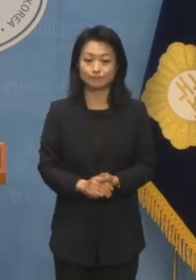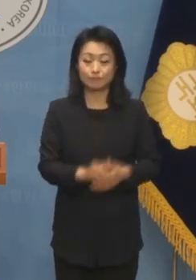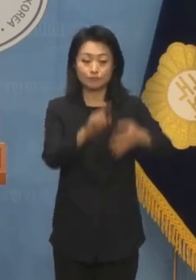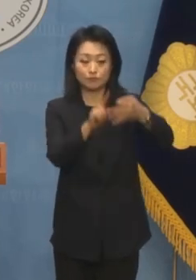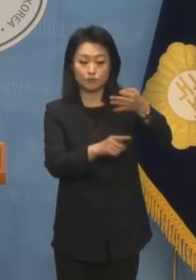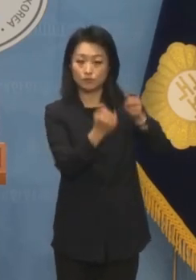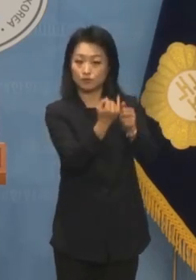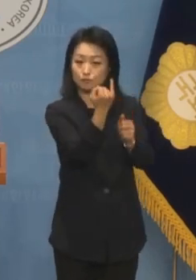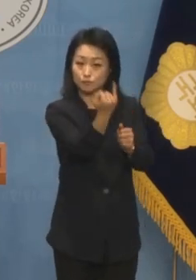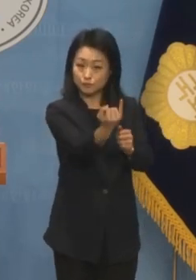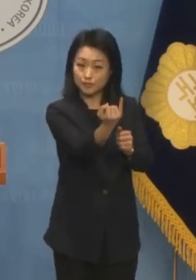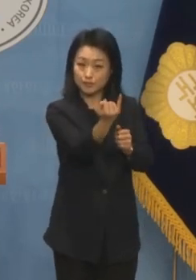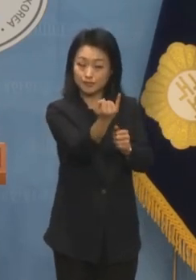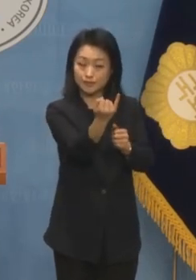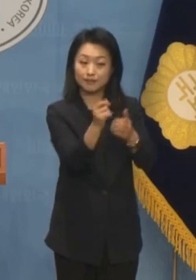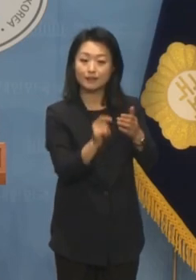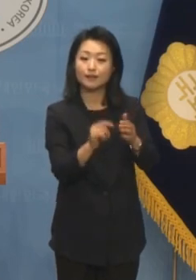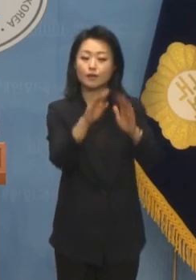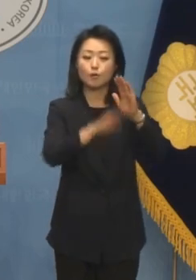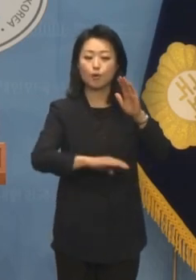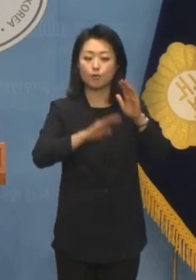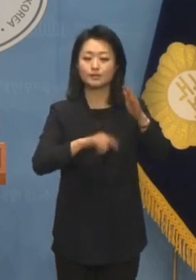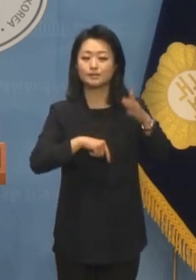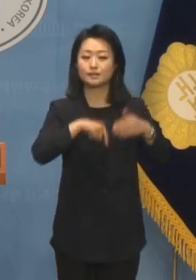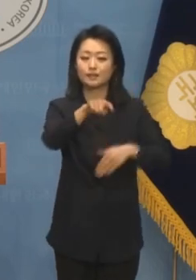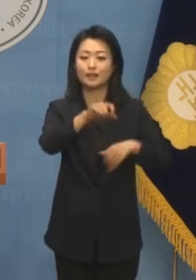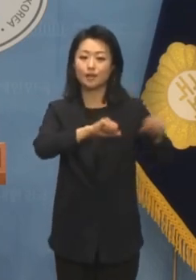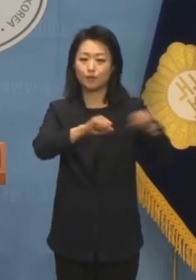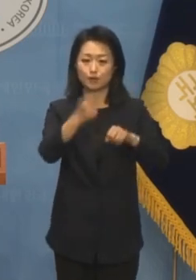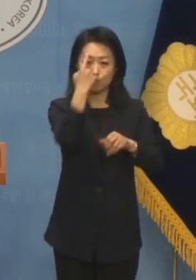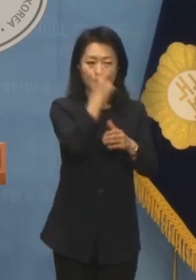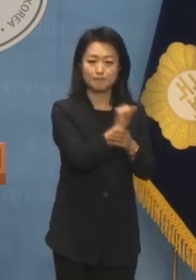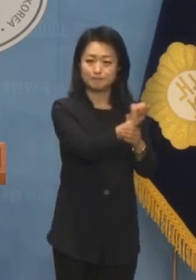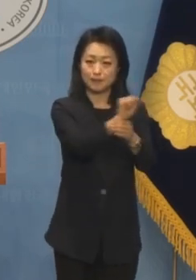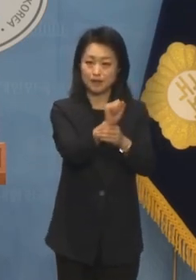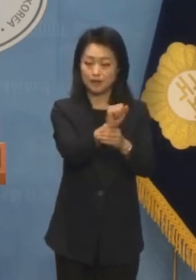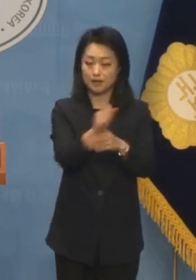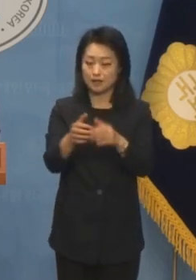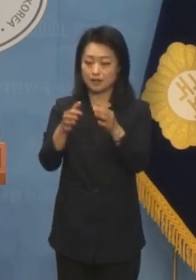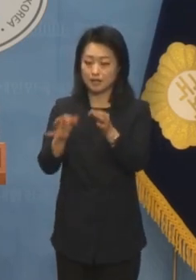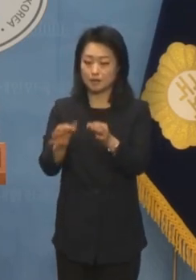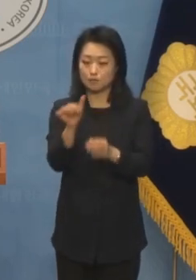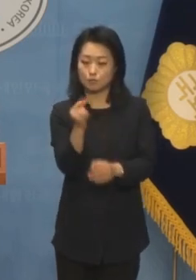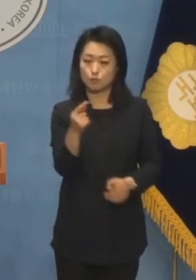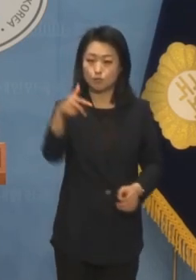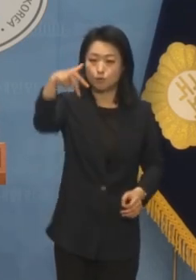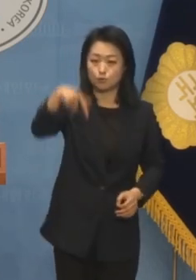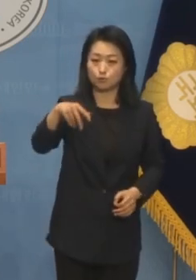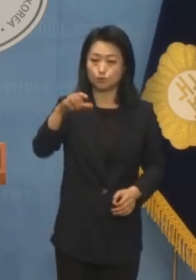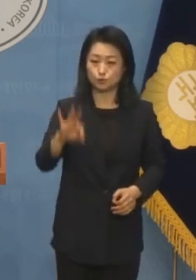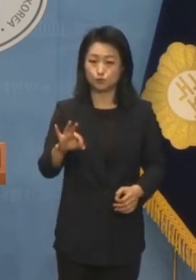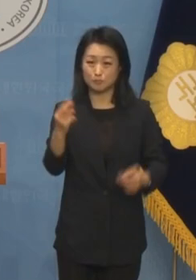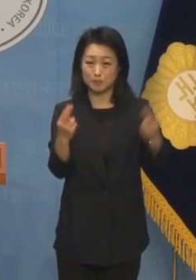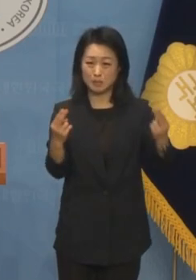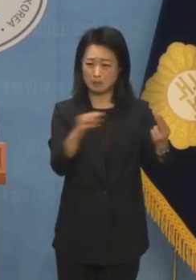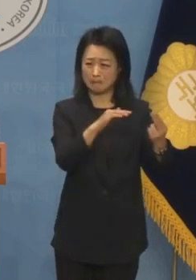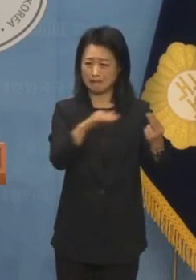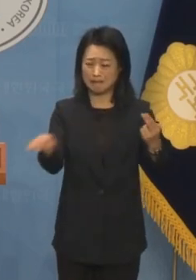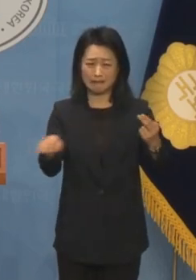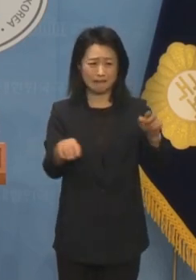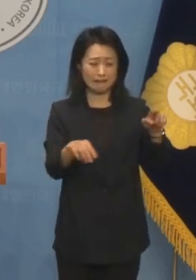김건희 여사의 공식 행보 재개, 트로트 가수 김호중보다도 더 파렴치한 상황